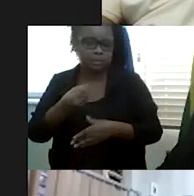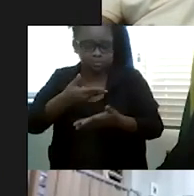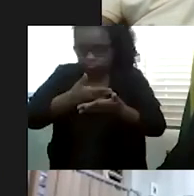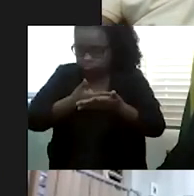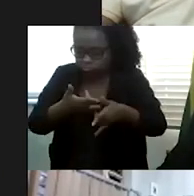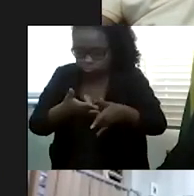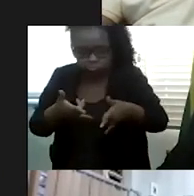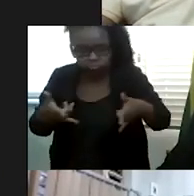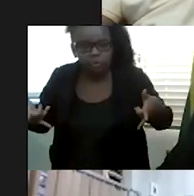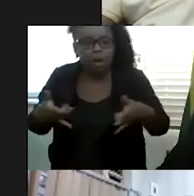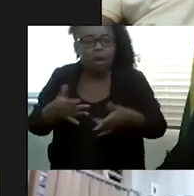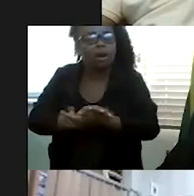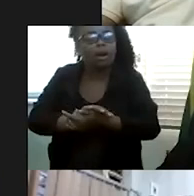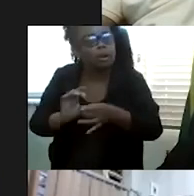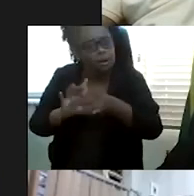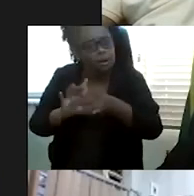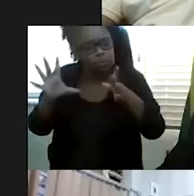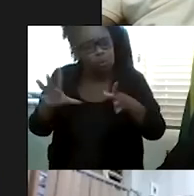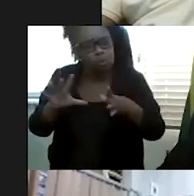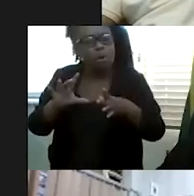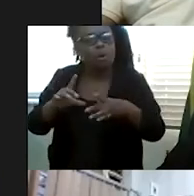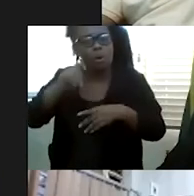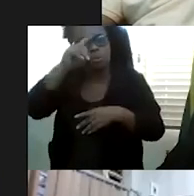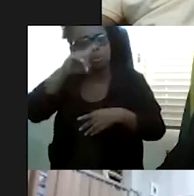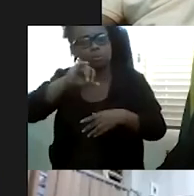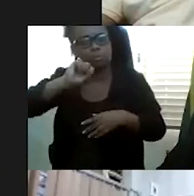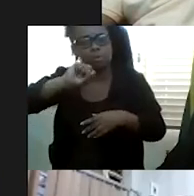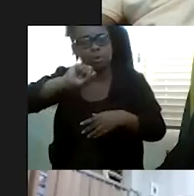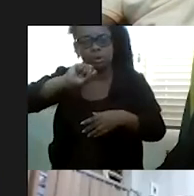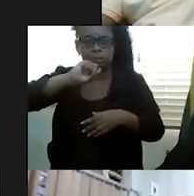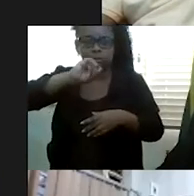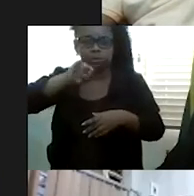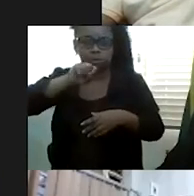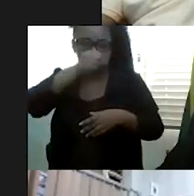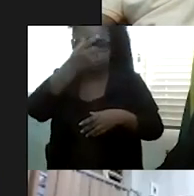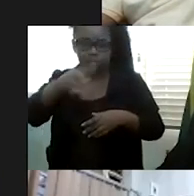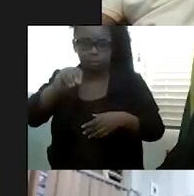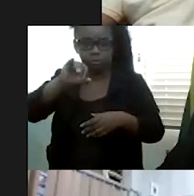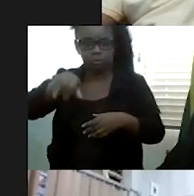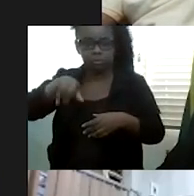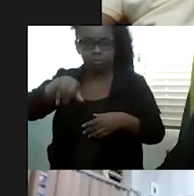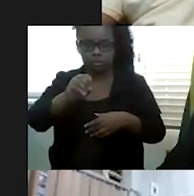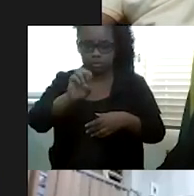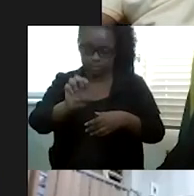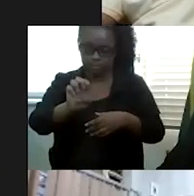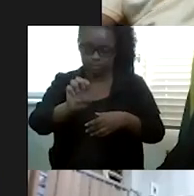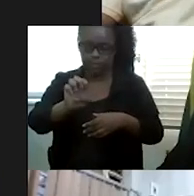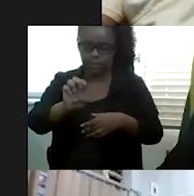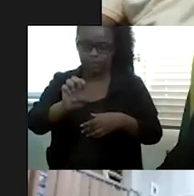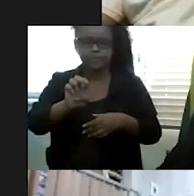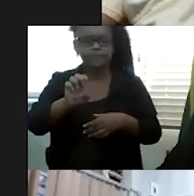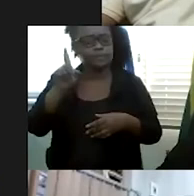no Hospital São José, que foi adquirido e transformado em um hospital